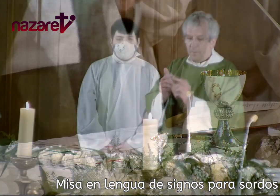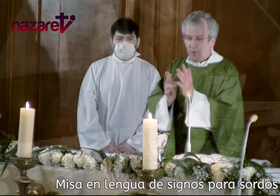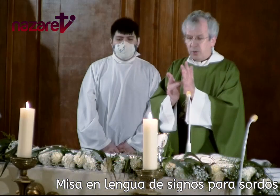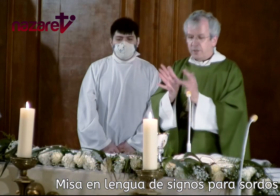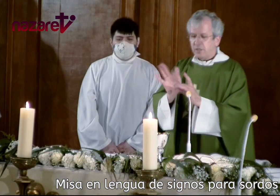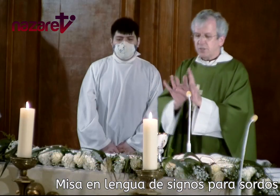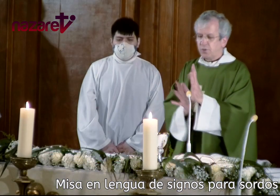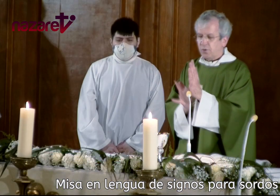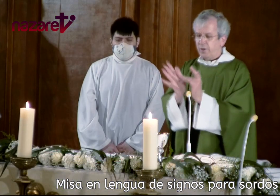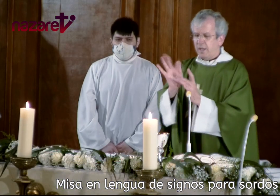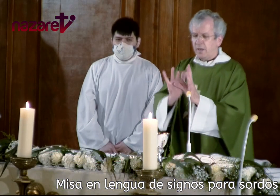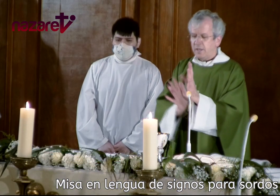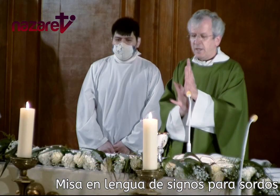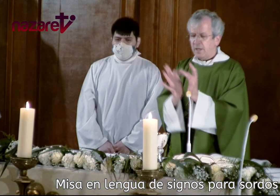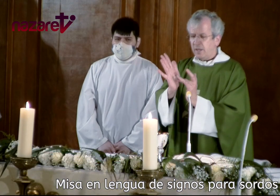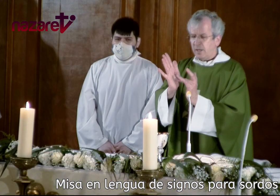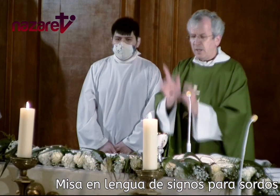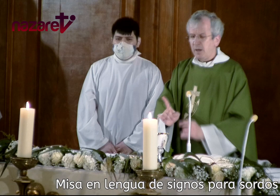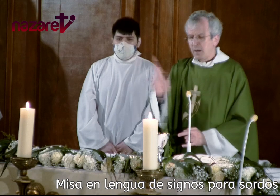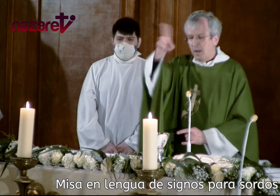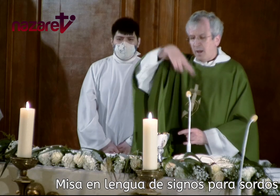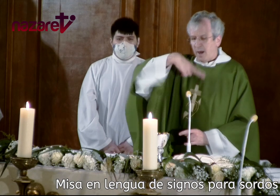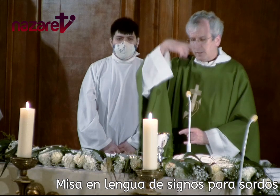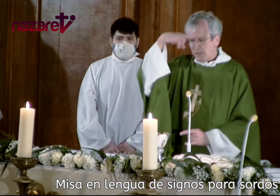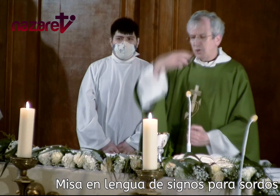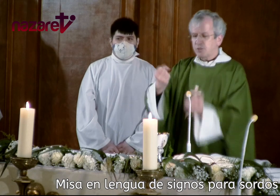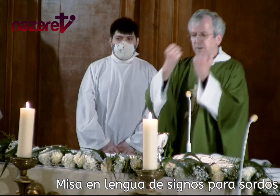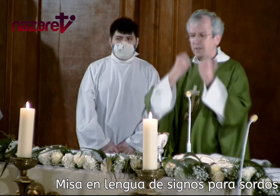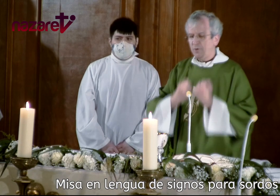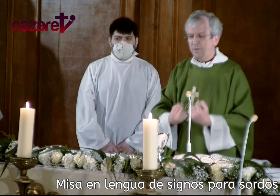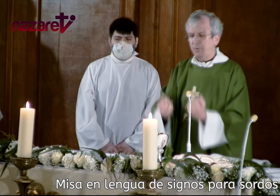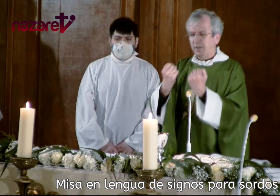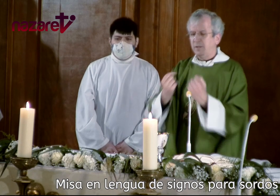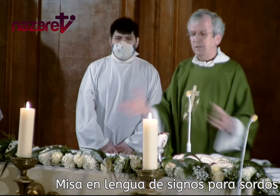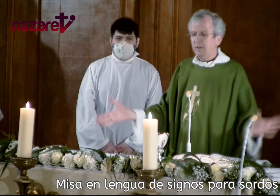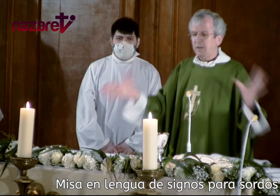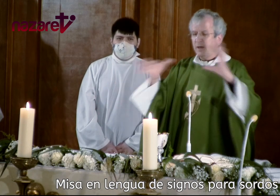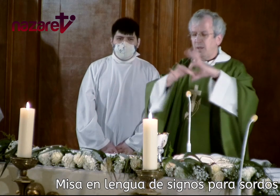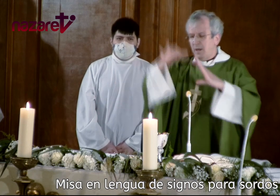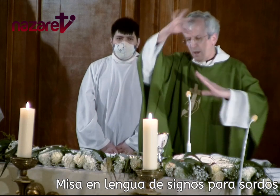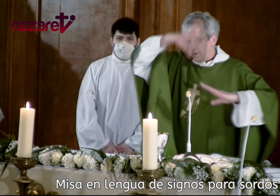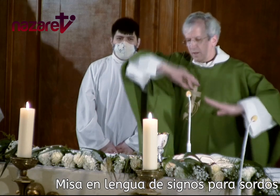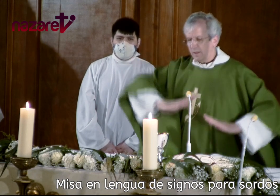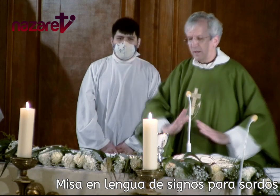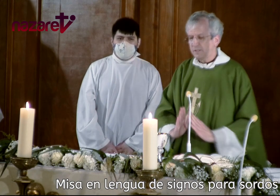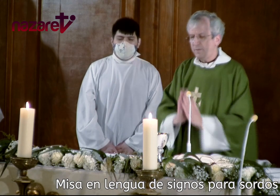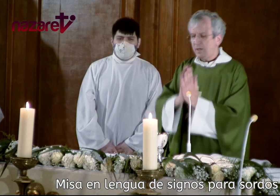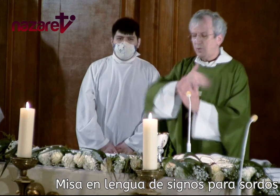por cristo con el viene a ti dios padre omnipotente en la unidad del espíritu